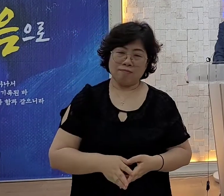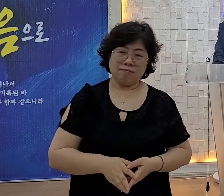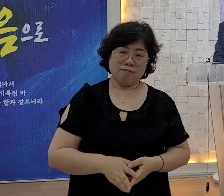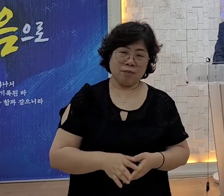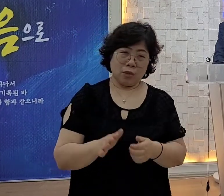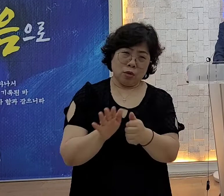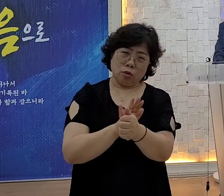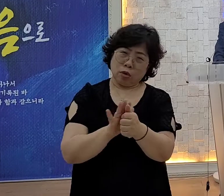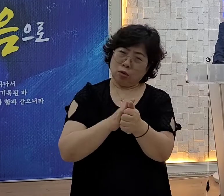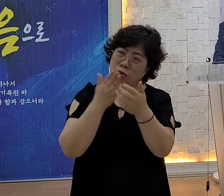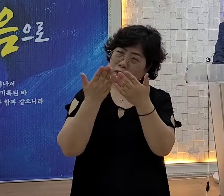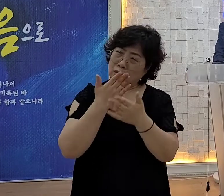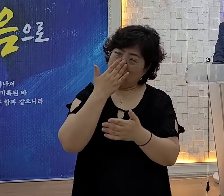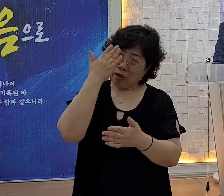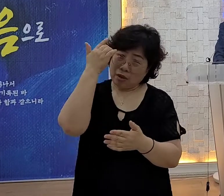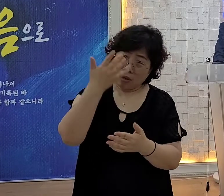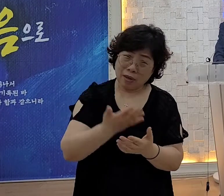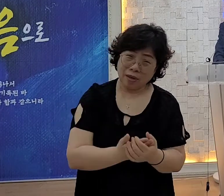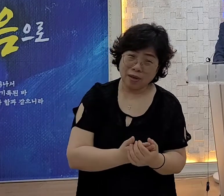위로가 되었을까요?